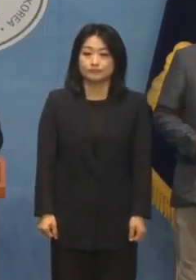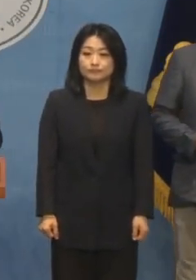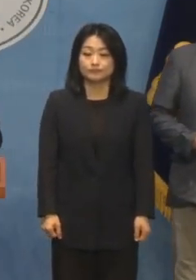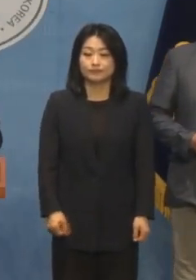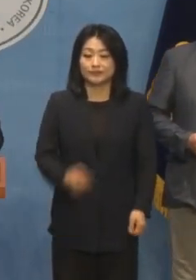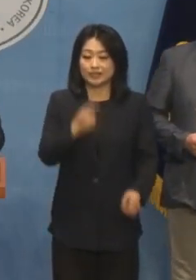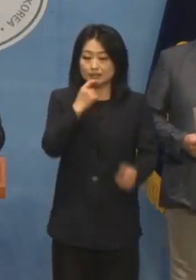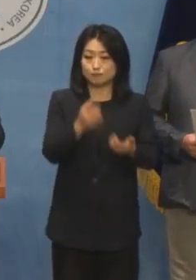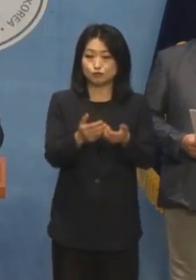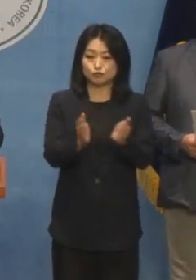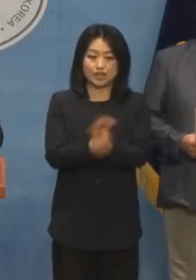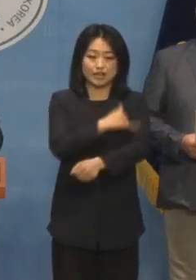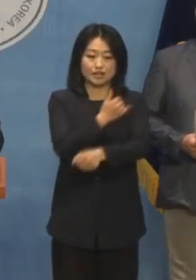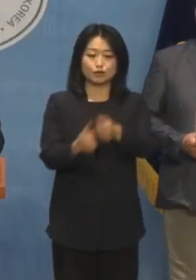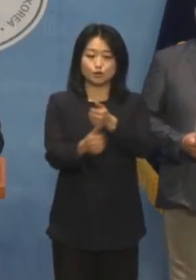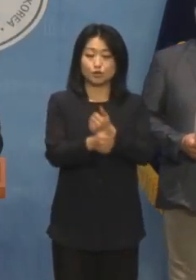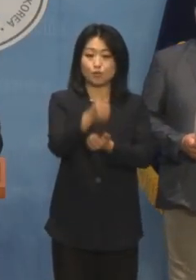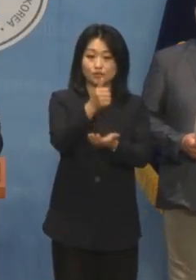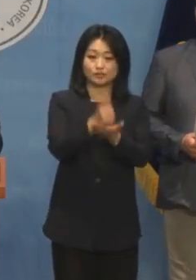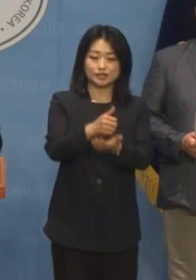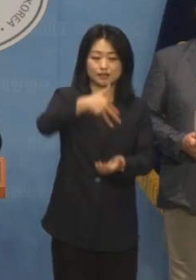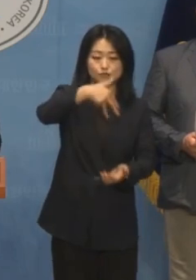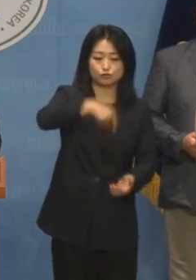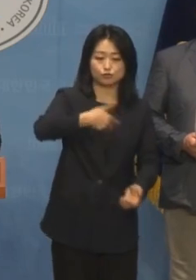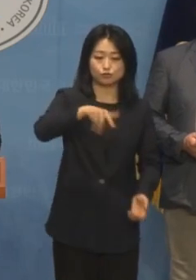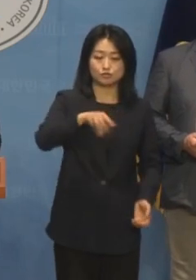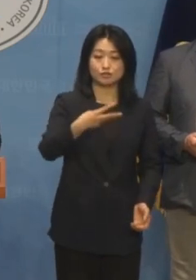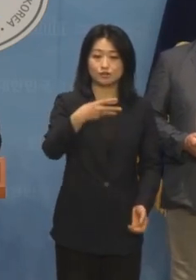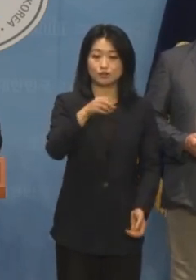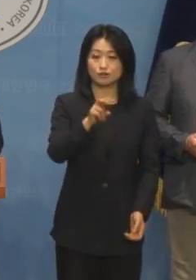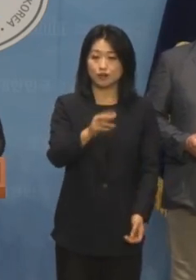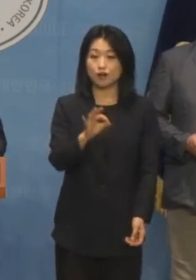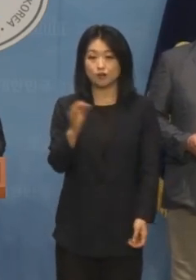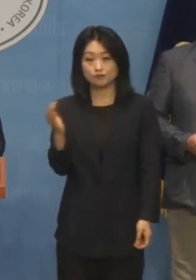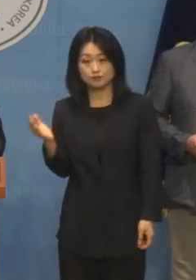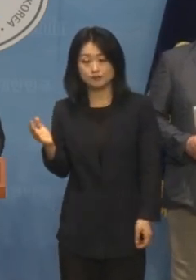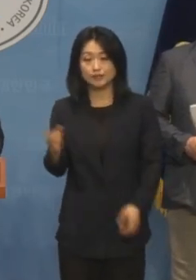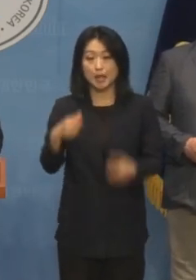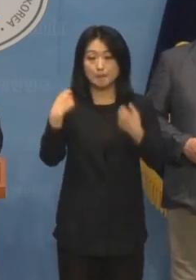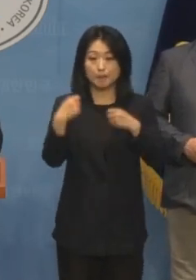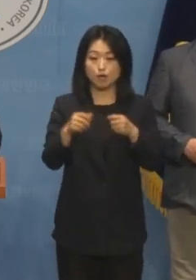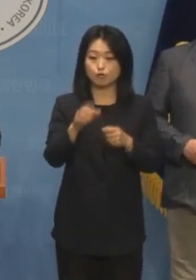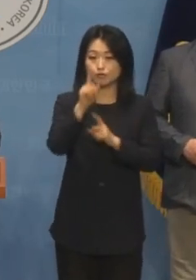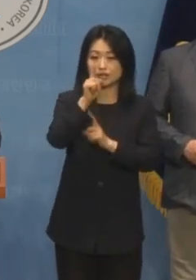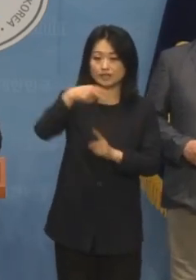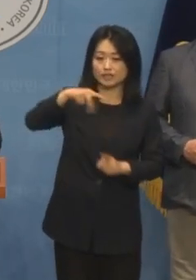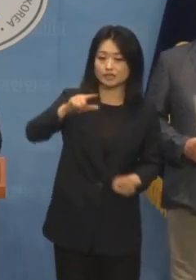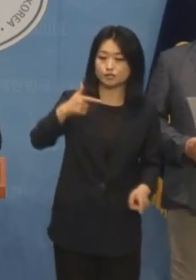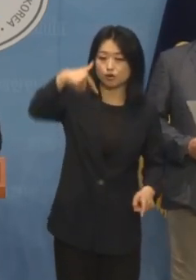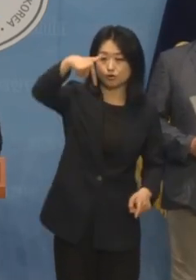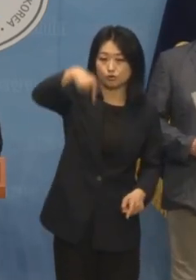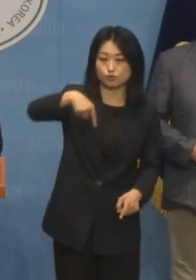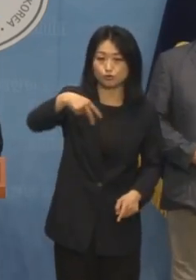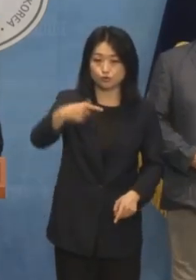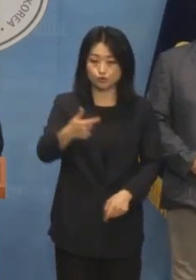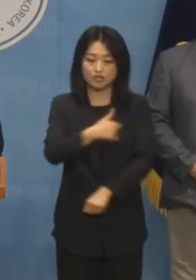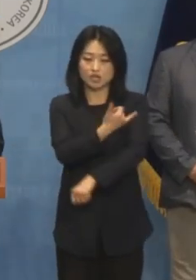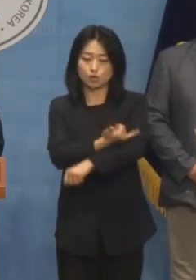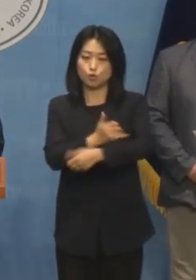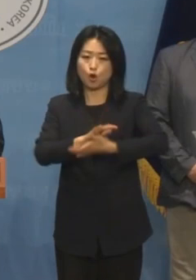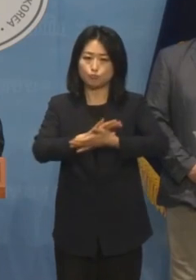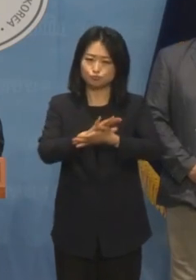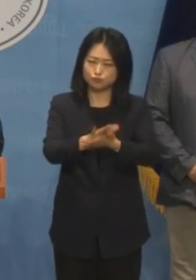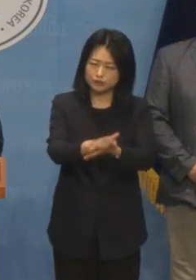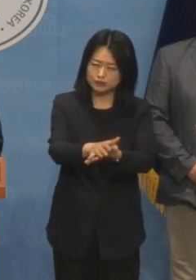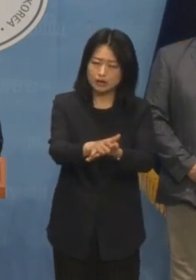네, 더불어민주당 인권위원장 주철현 의원입니다. 배우 이성균 씨가 인권을 무시한 수사 관행과